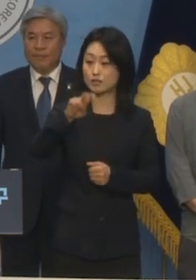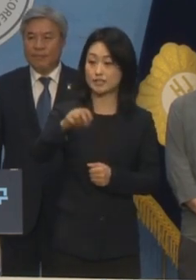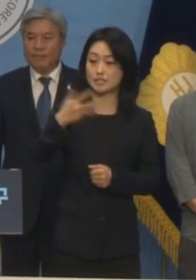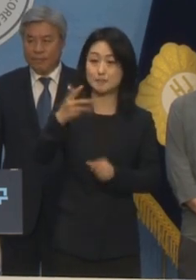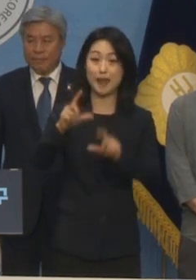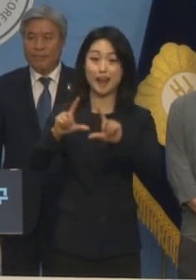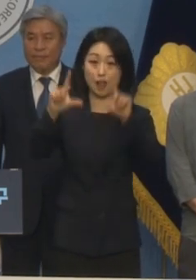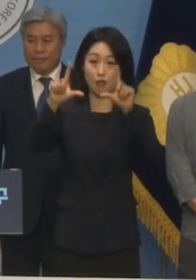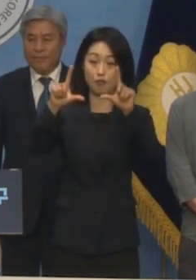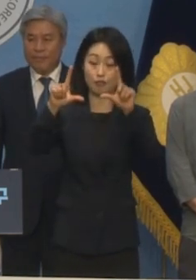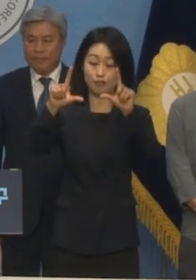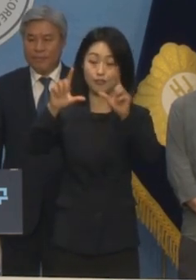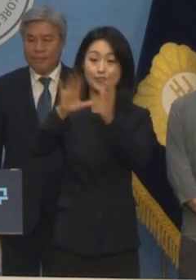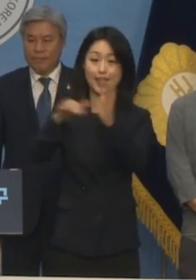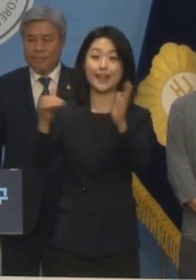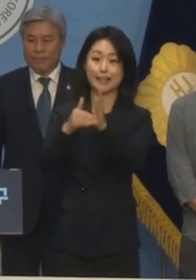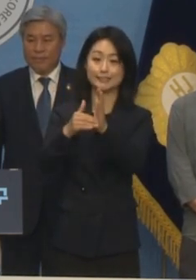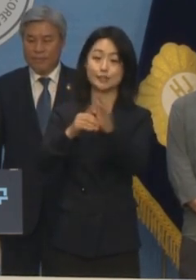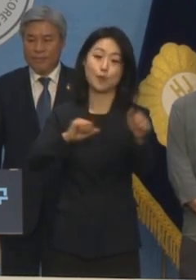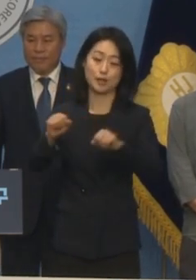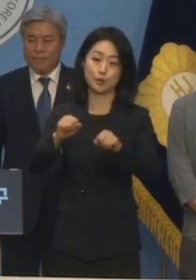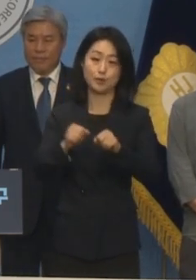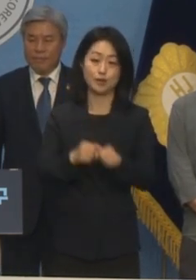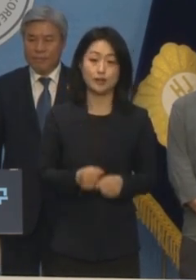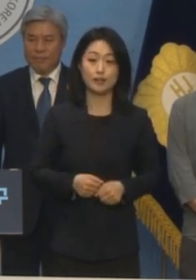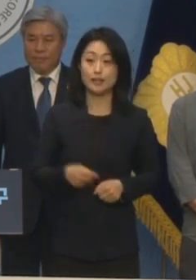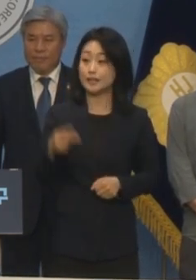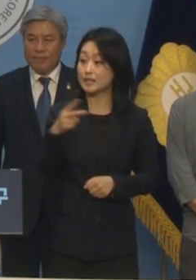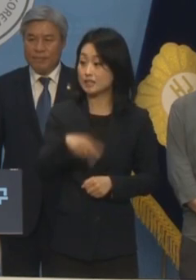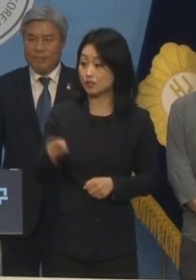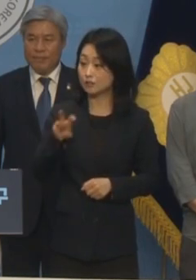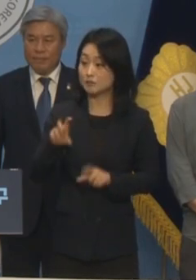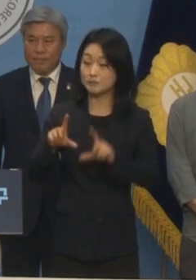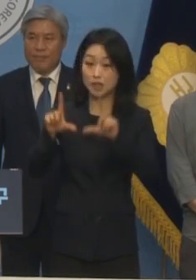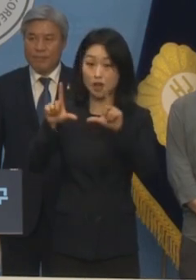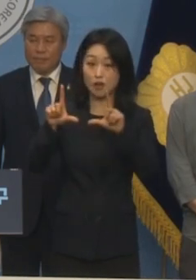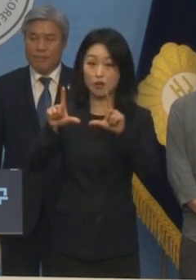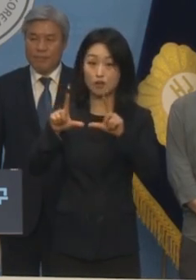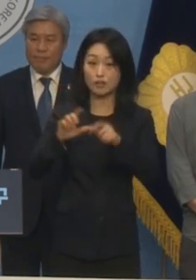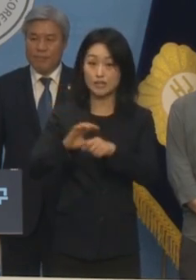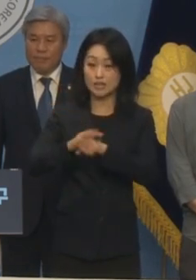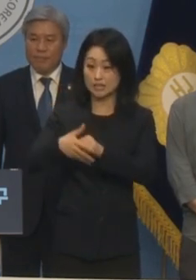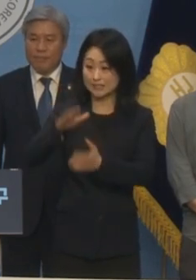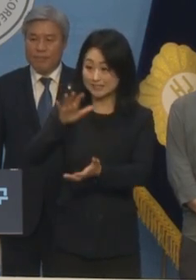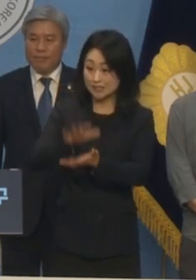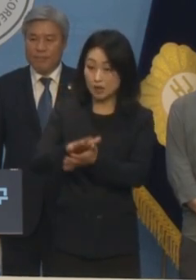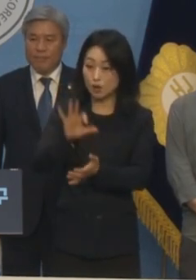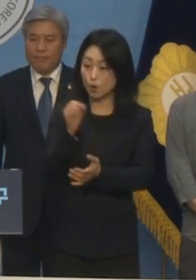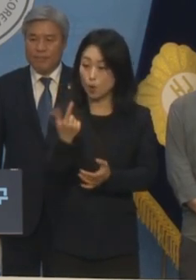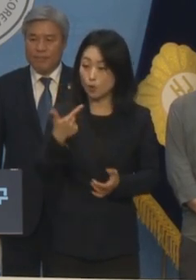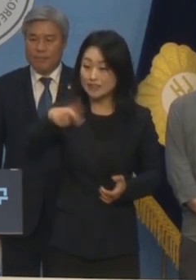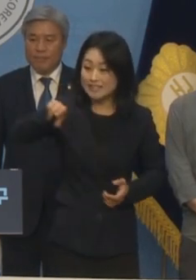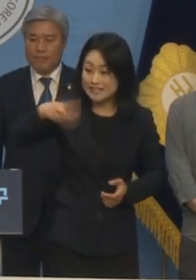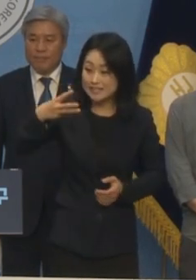2028년까지라는 것입니다. 이는 2030년에 국가 온실가스 감축 목표 달성에 있어서